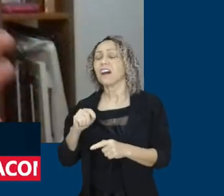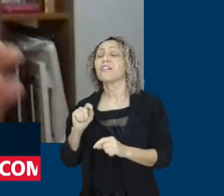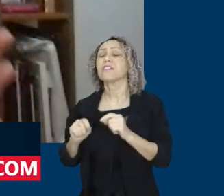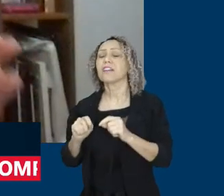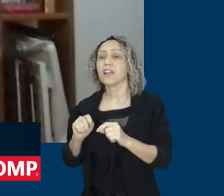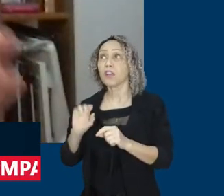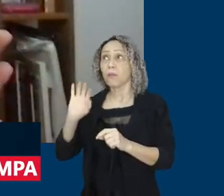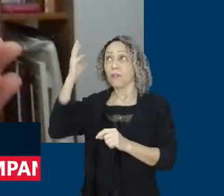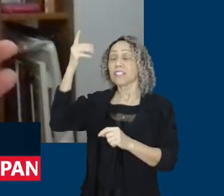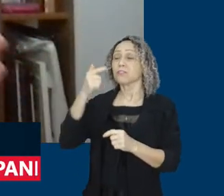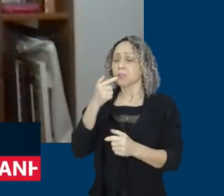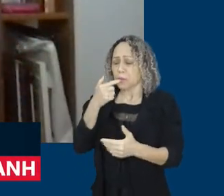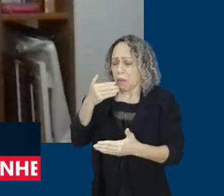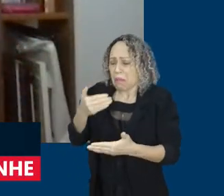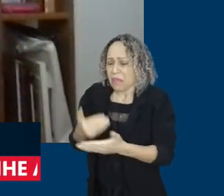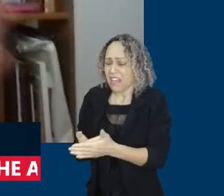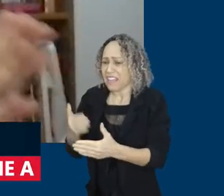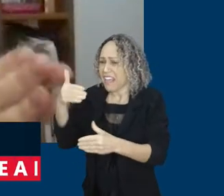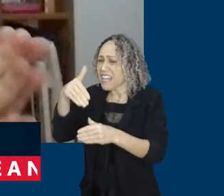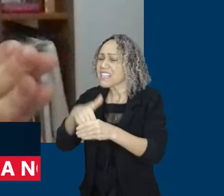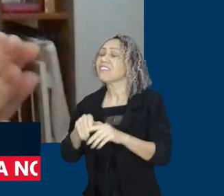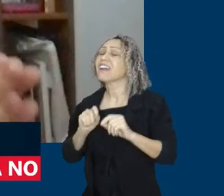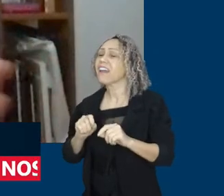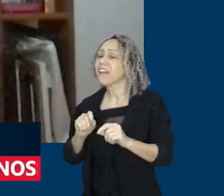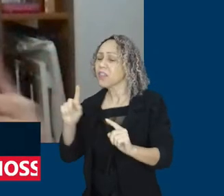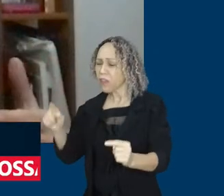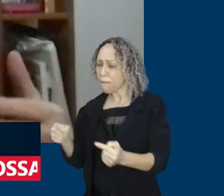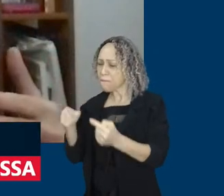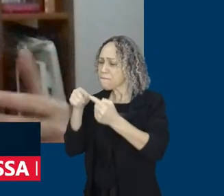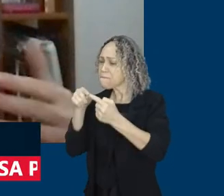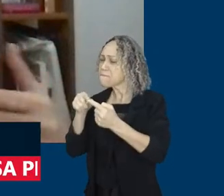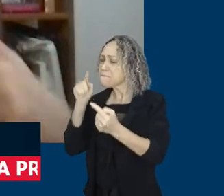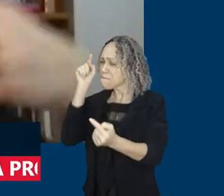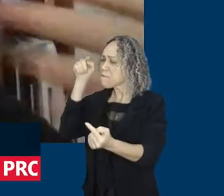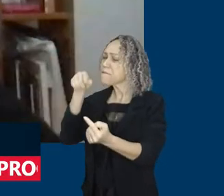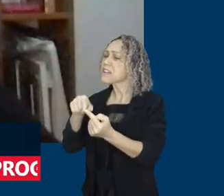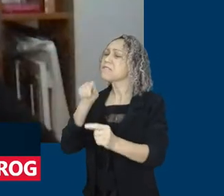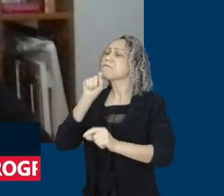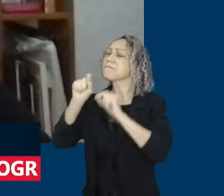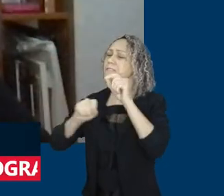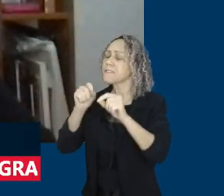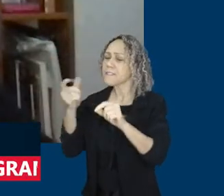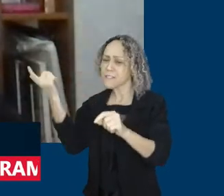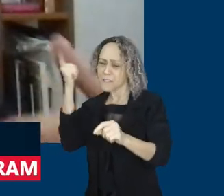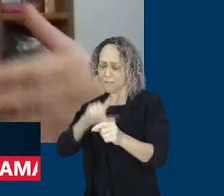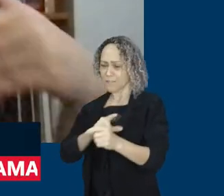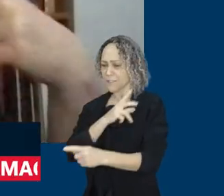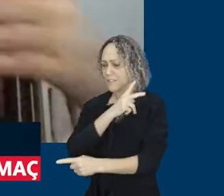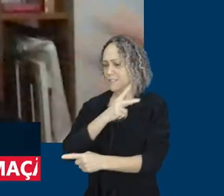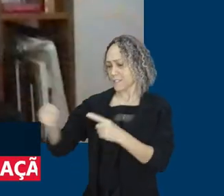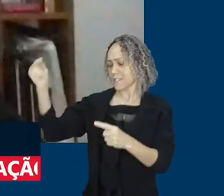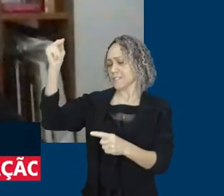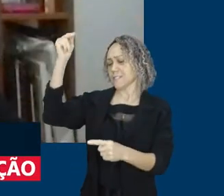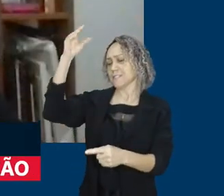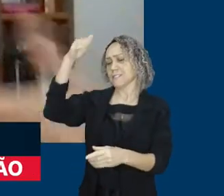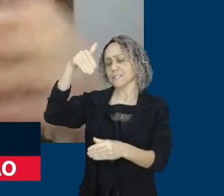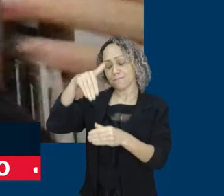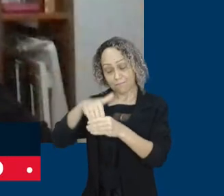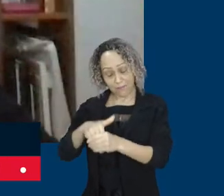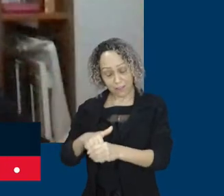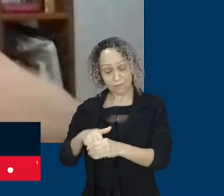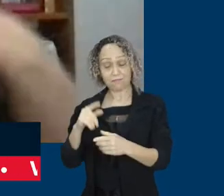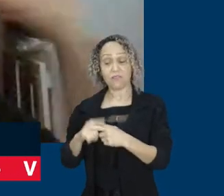o programa Auxílio Brasil de auxílio segundo turno, né? No desespero, né, de estar perdendo as